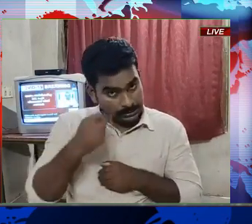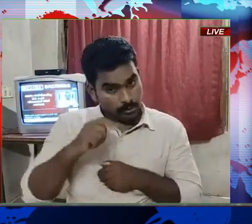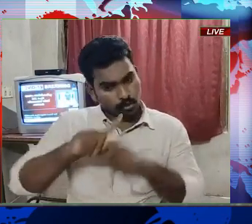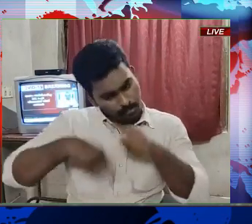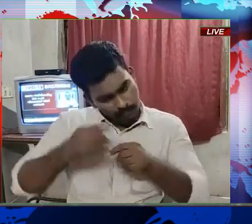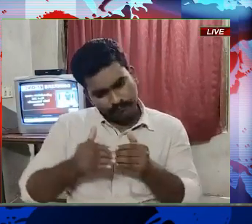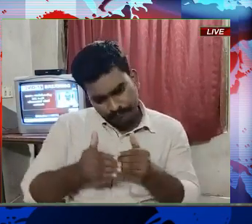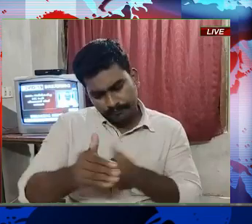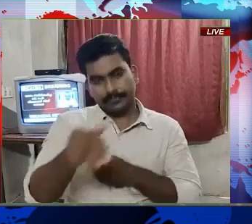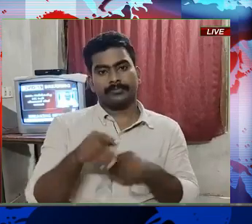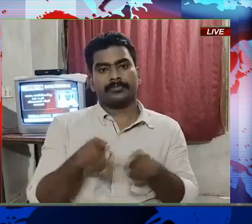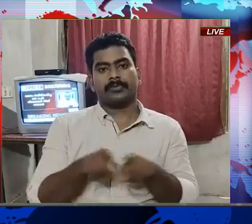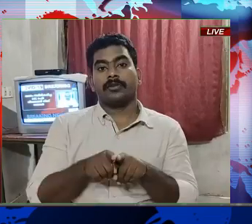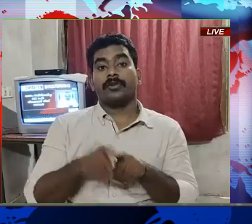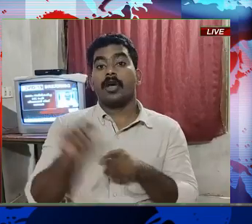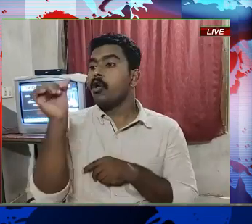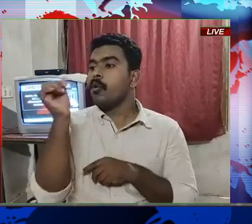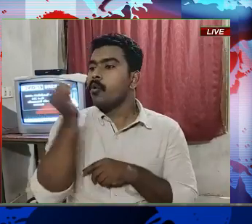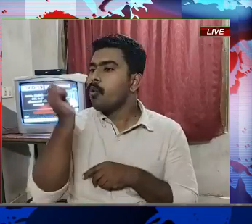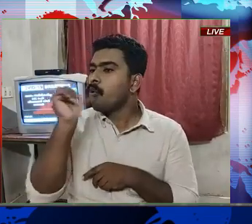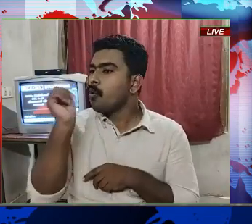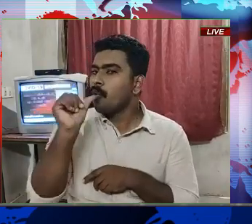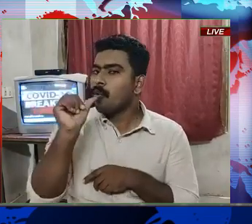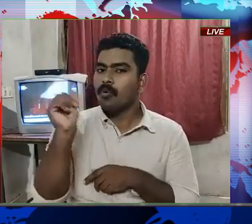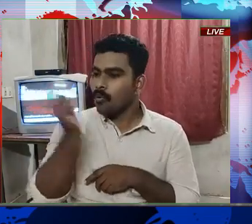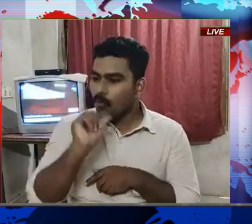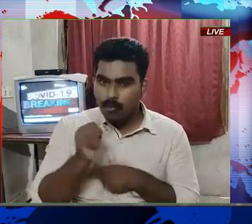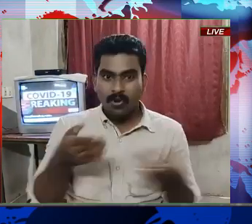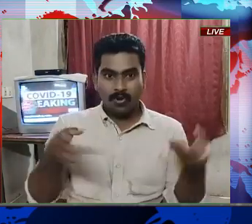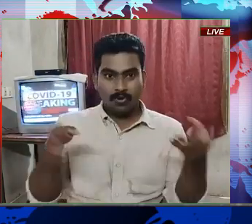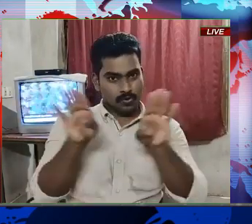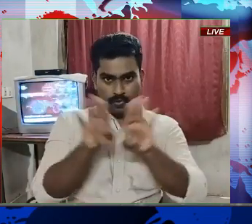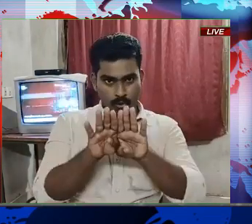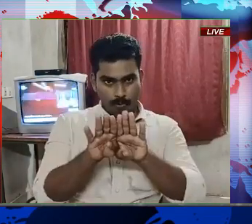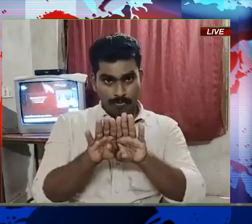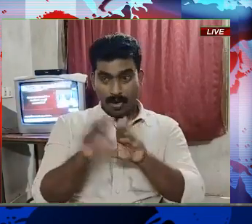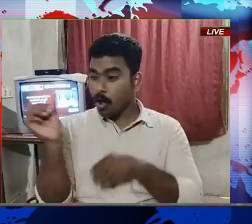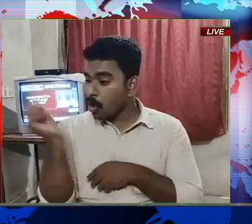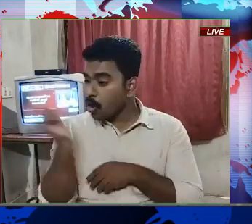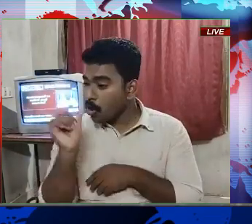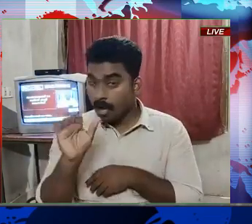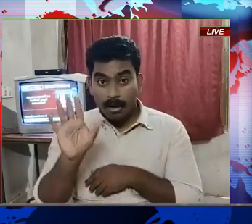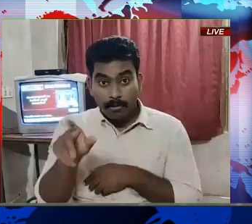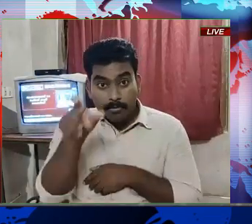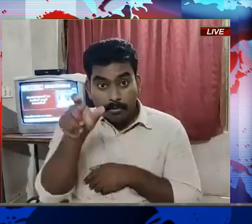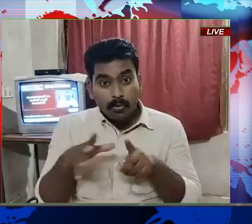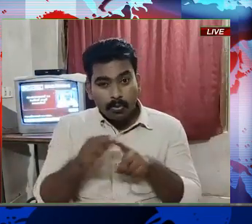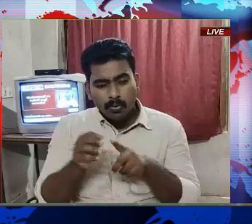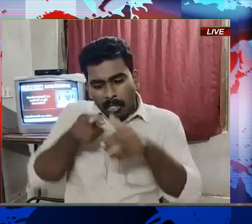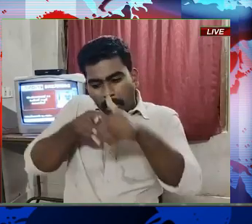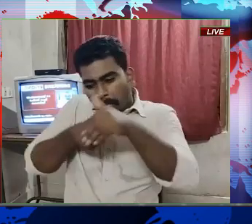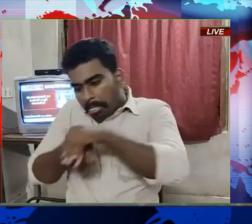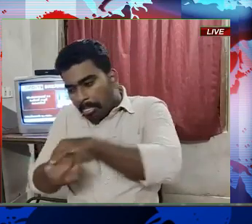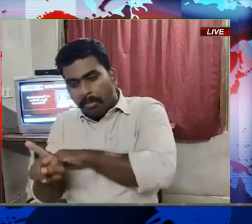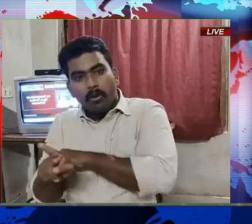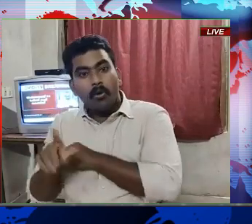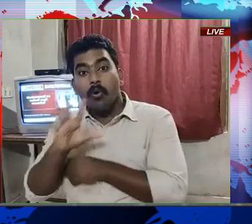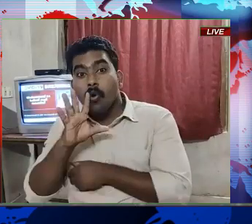പോലീസ് ആവശ്യമായ നടപടികൾ സ്വീകരിക്കണം എന്ന് കണ്ടിട്ടുണ്ട്. അതിനുള്ള സംവിധാനവും